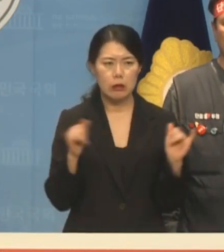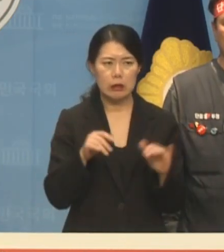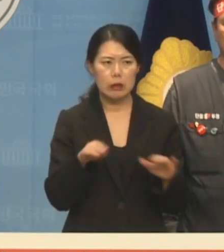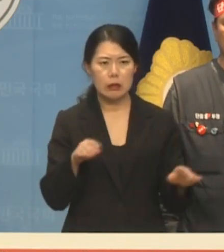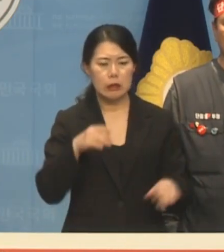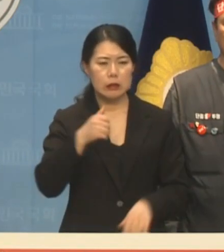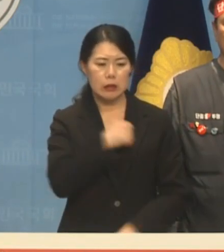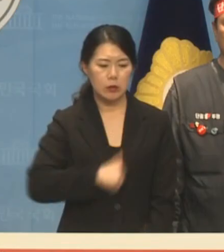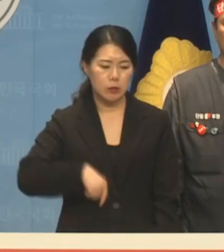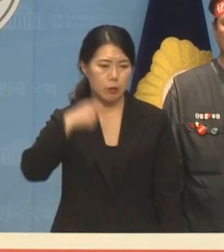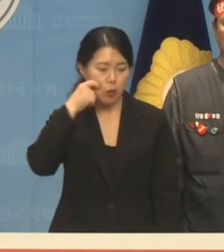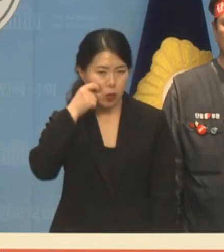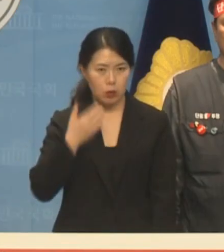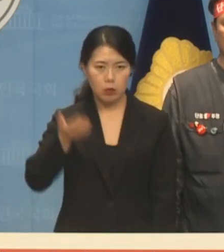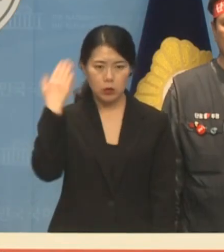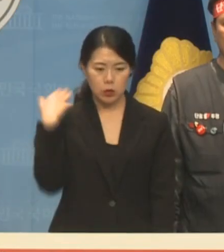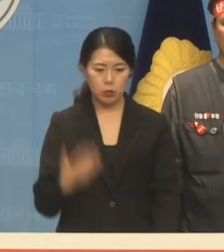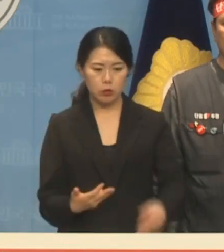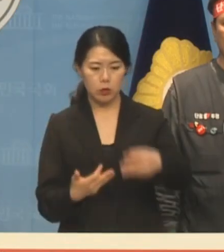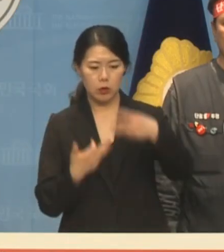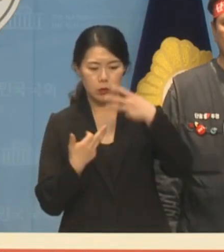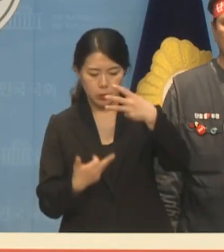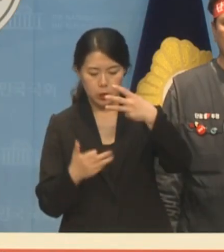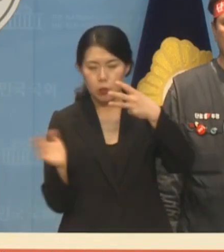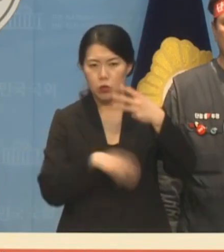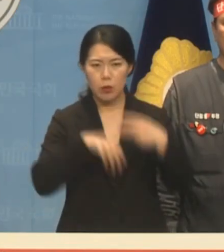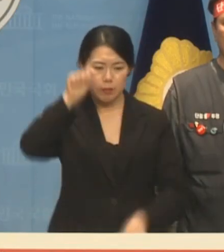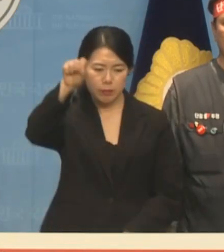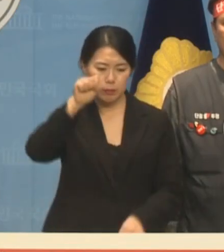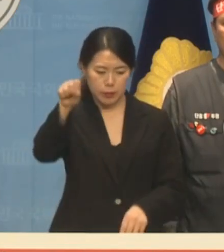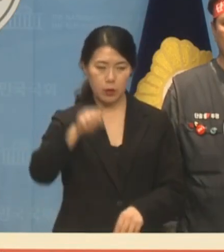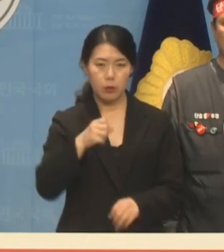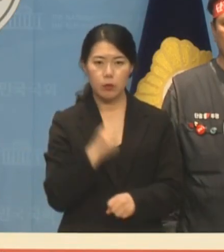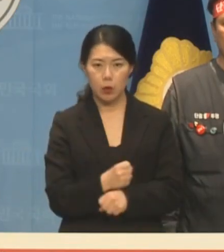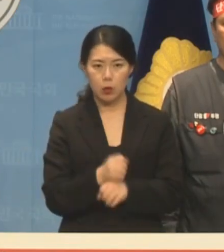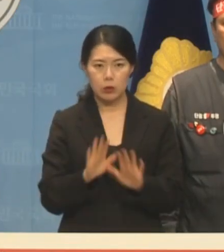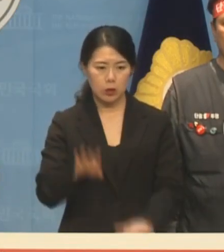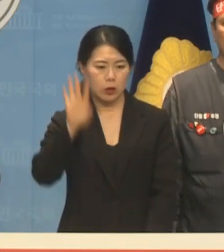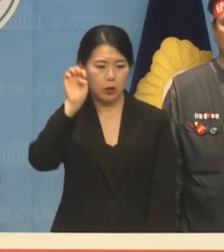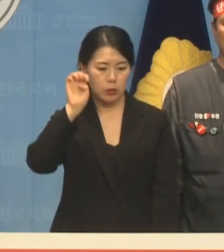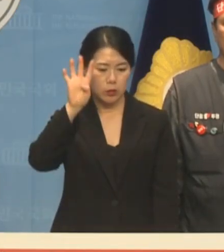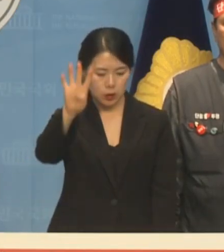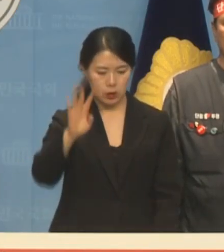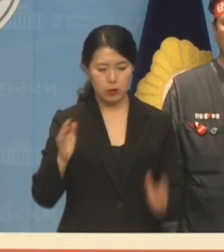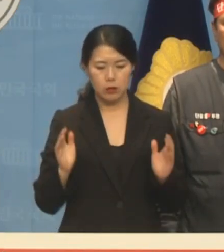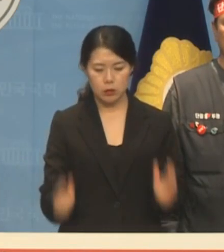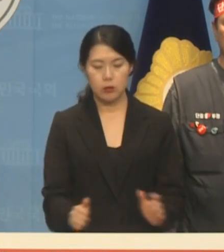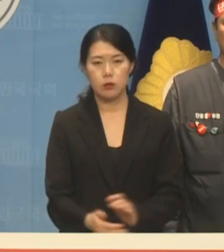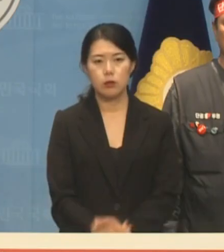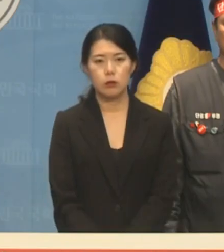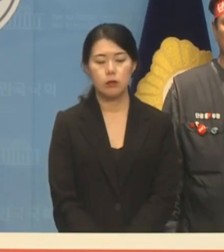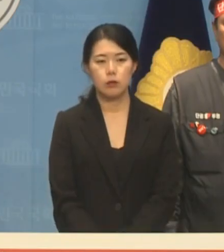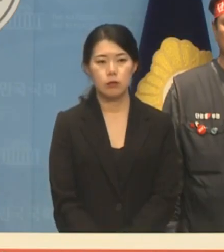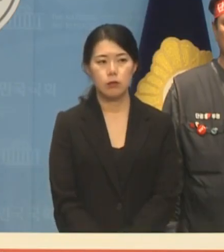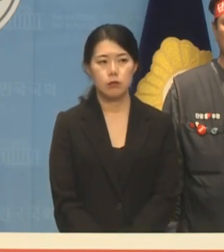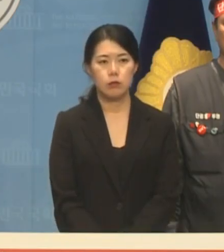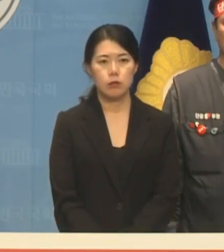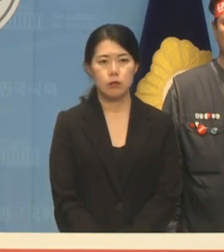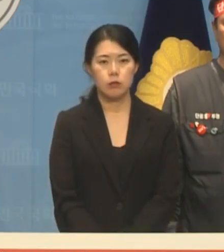지난 2월 18일부터 파업을 시작했고 오늘로 44일째 파업을 이어오고 있습니다.